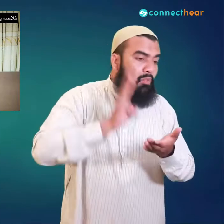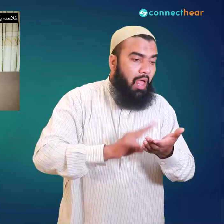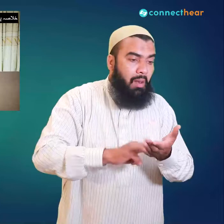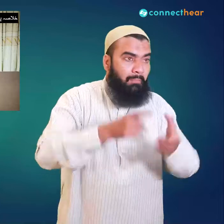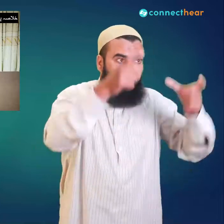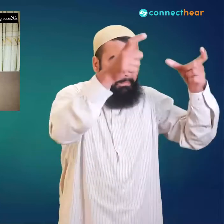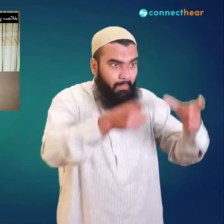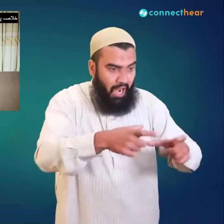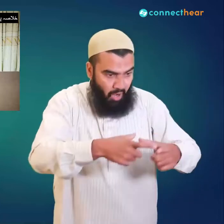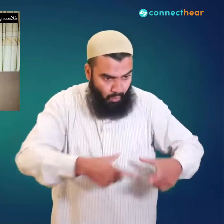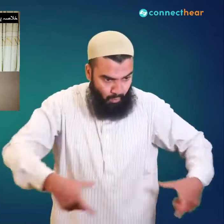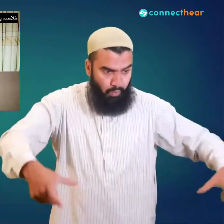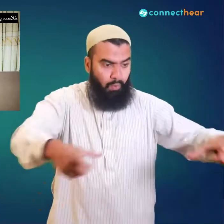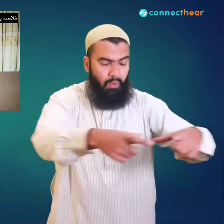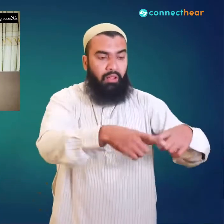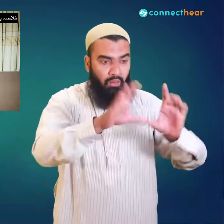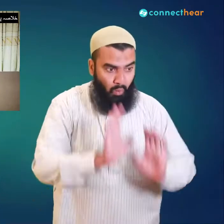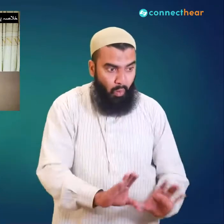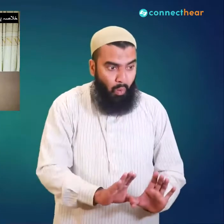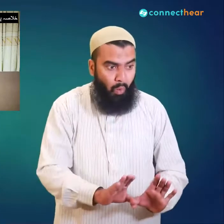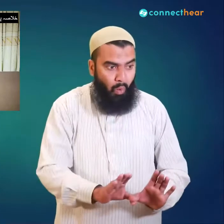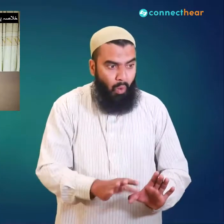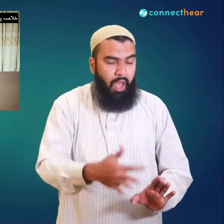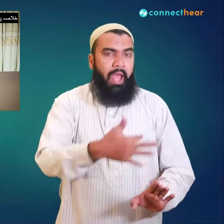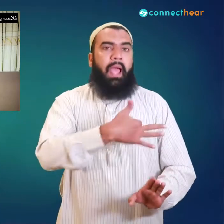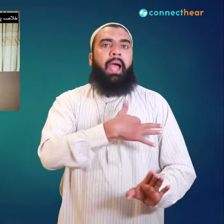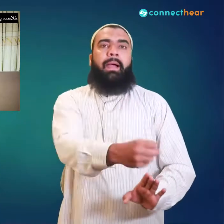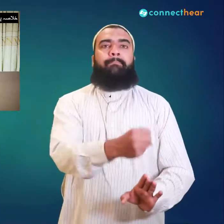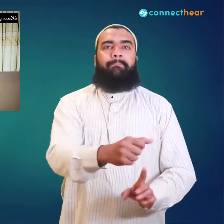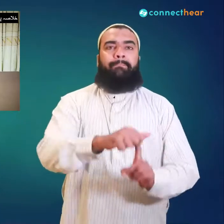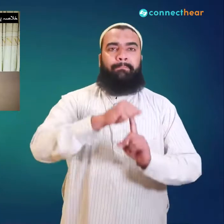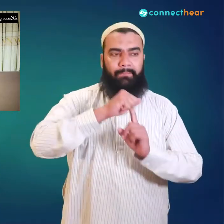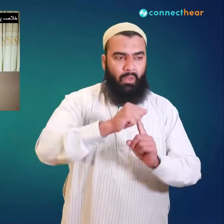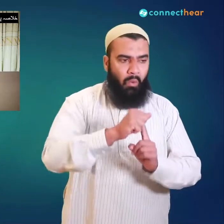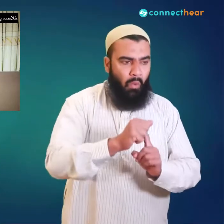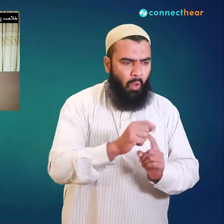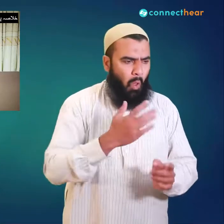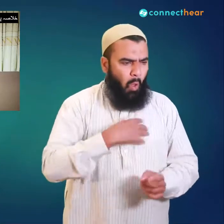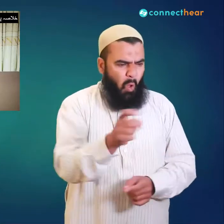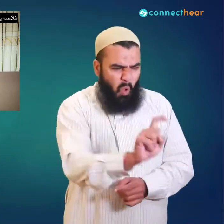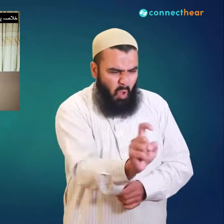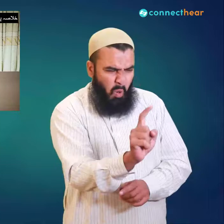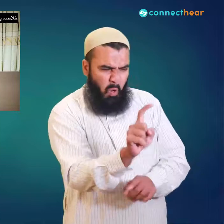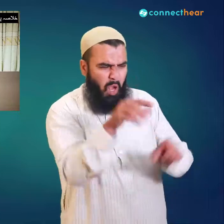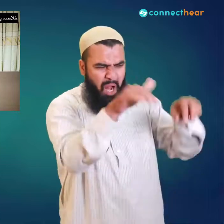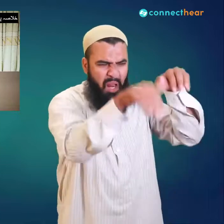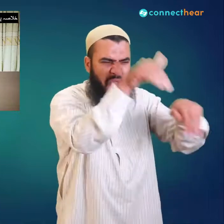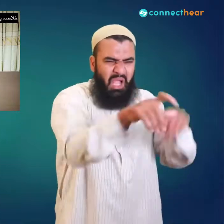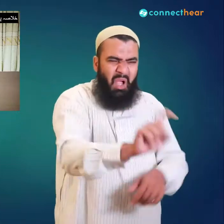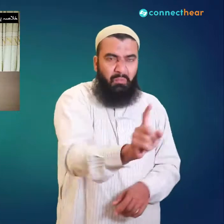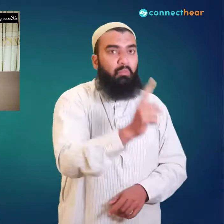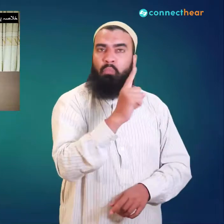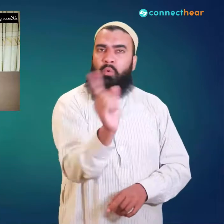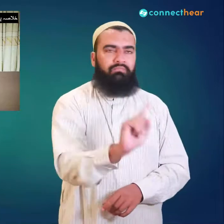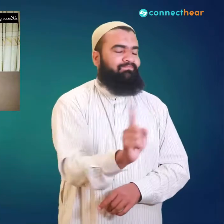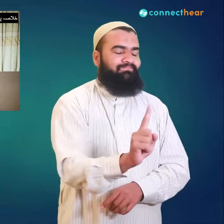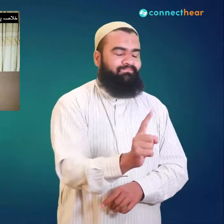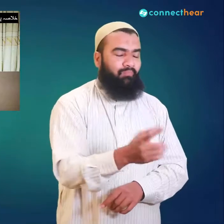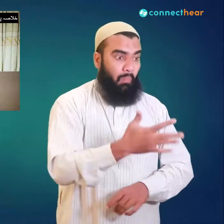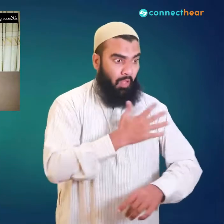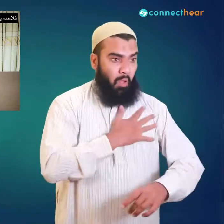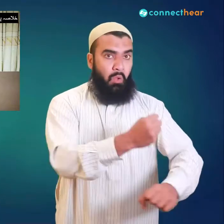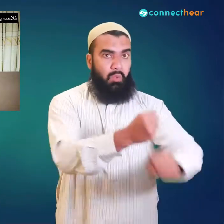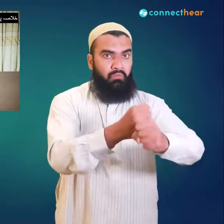احکام، یعنی اللہ کے کلمے کی سربلندی کے لیے اپنے آپ کو تیار کرنا، اور ایسے